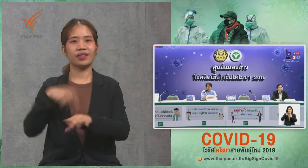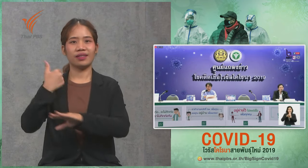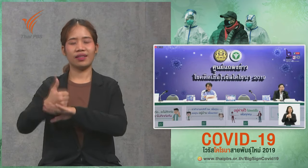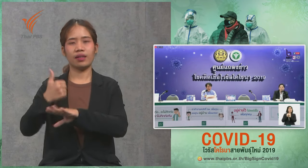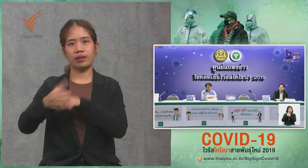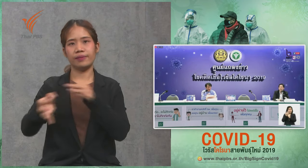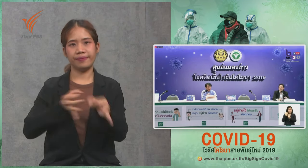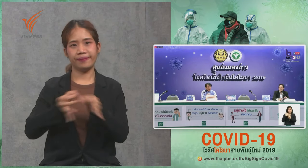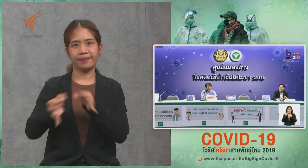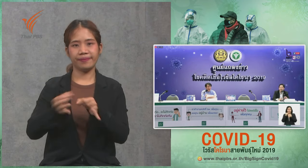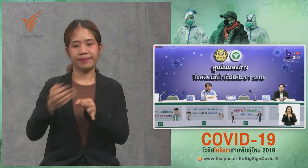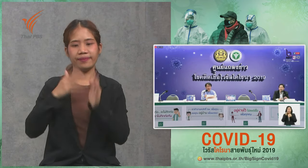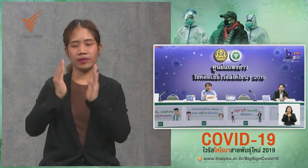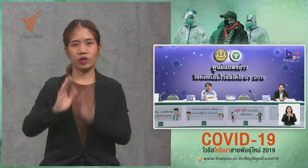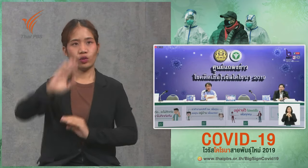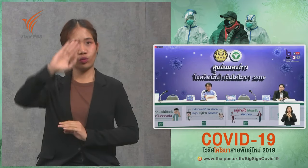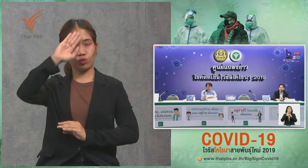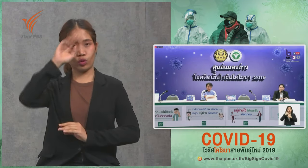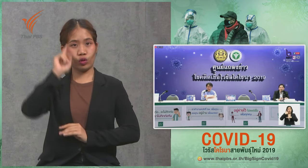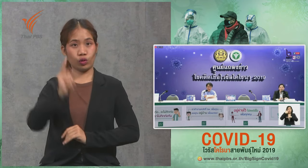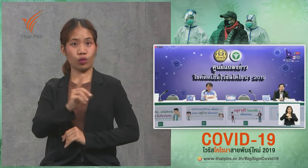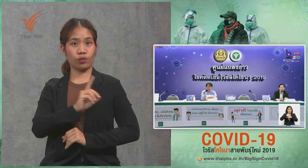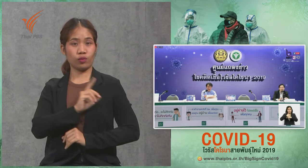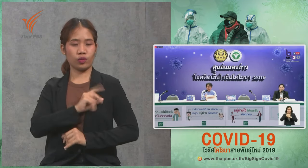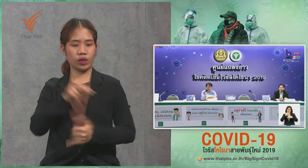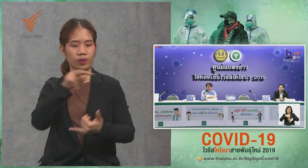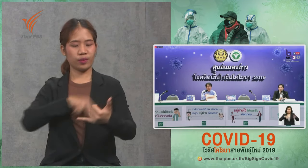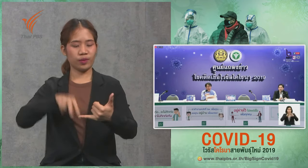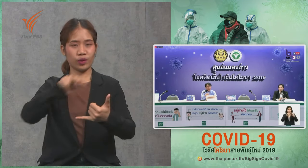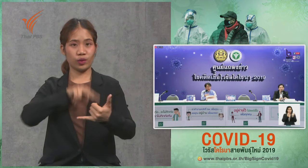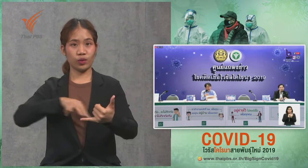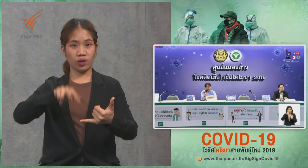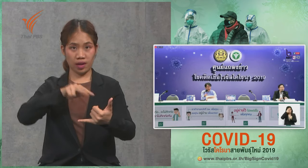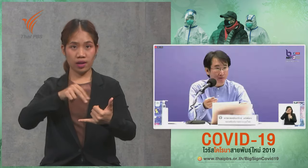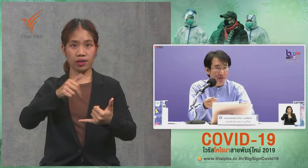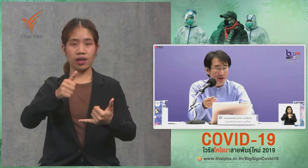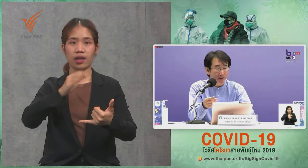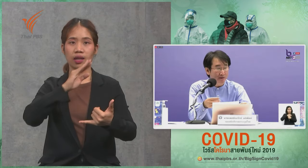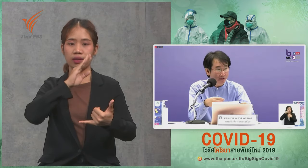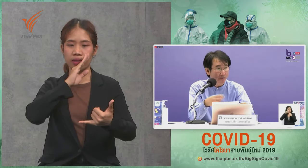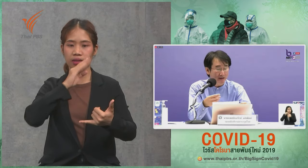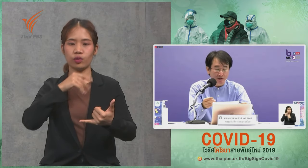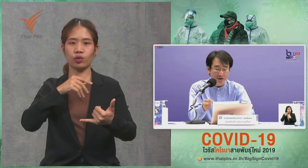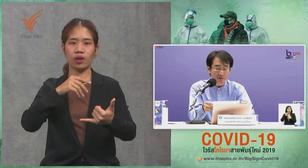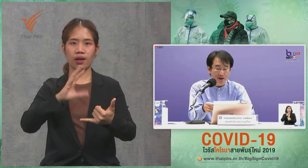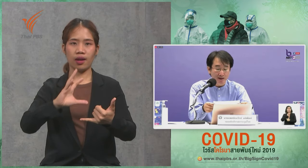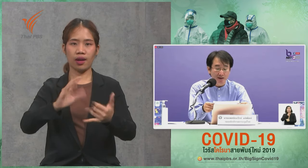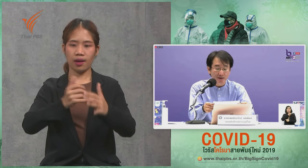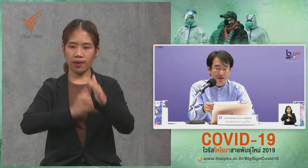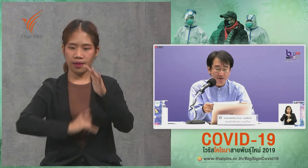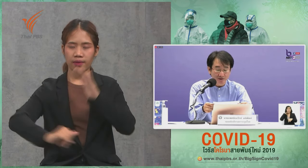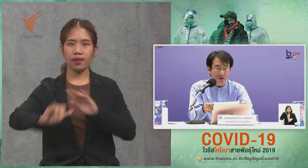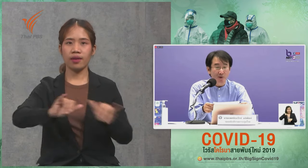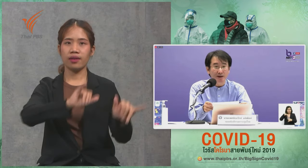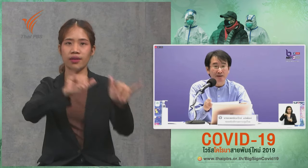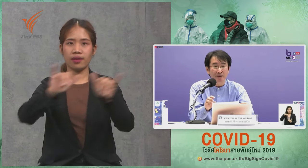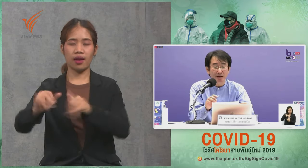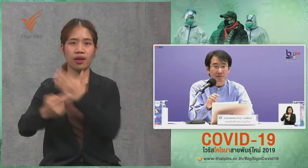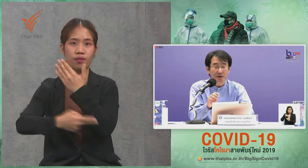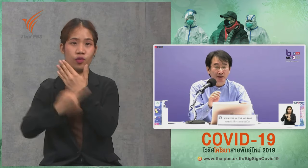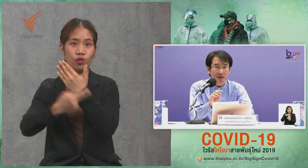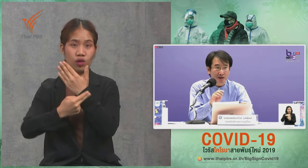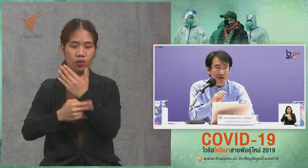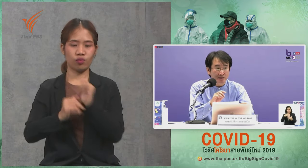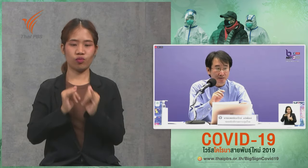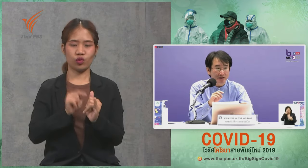านะครับก็คือคนไข้จะต้องได้รับการดูแลอยู่ที่โรงพยาบาลหรือไม่ก็ออกจากโรงพยาบาลไปอยู่ในฮอสปิทอลอย่างที่ว่าเนี่ย14วันนะ